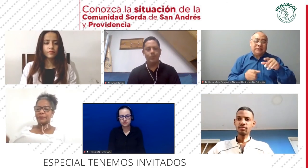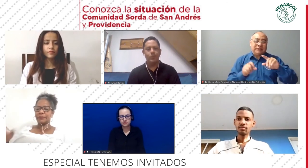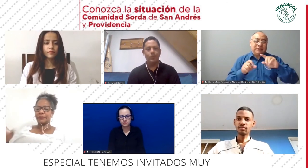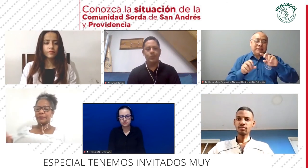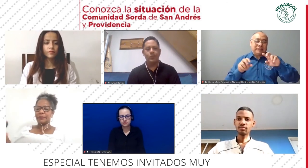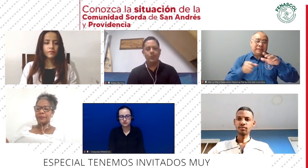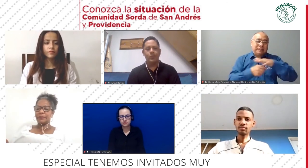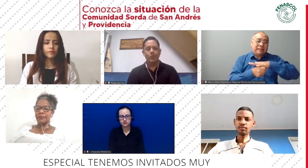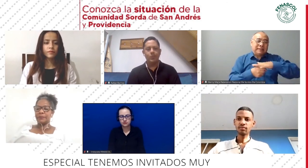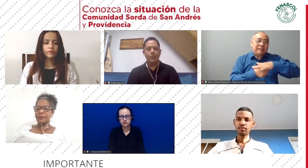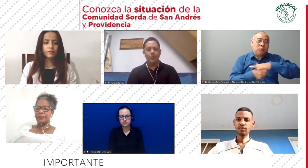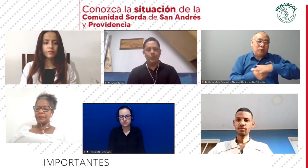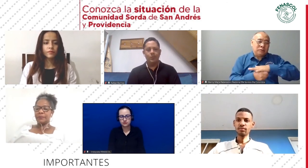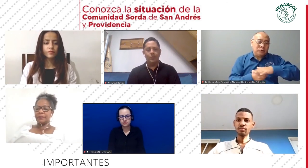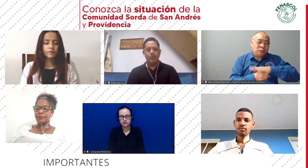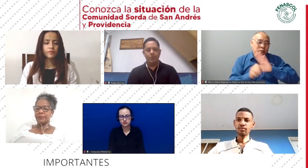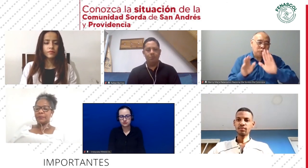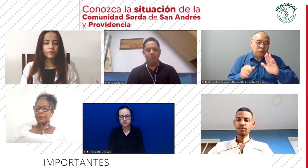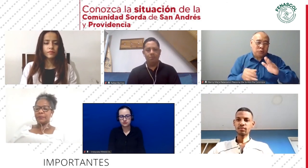muy importantes